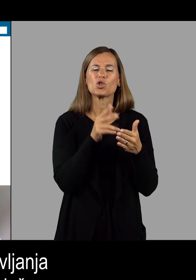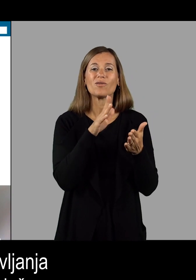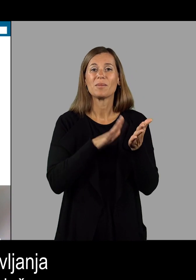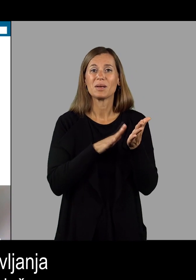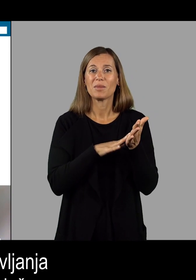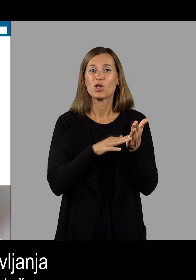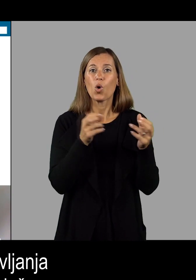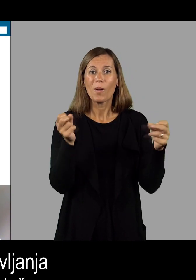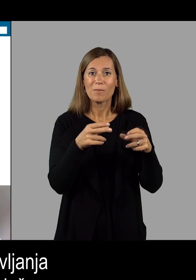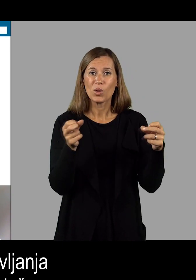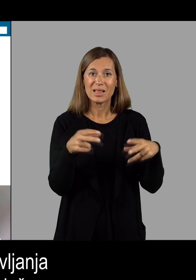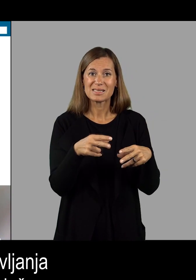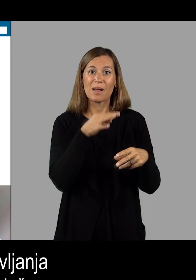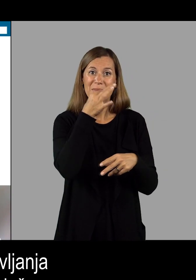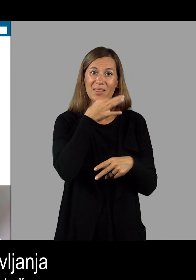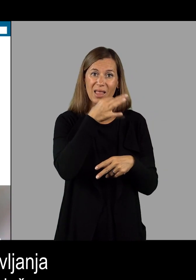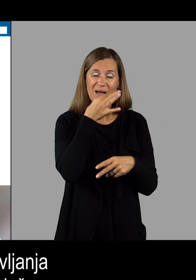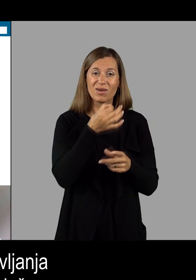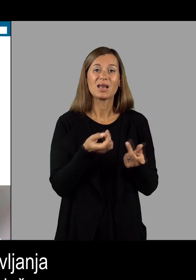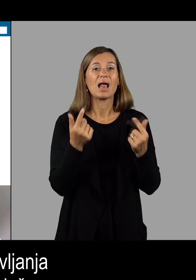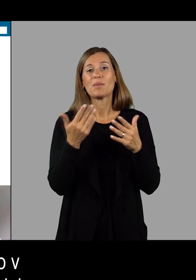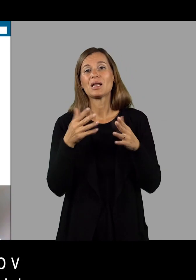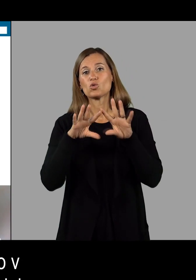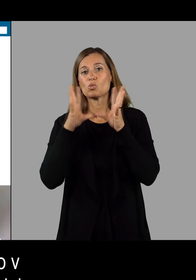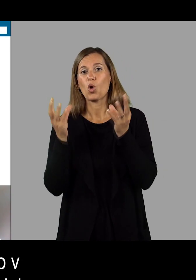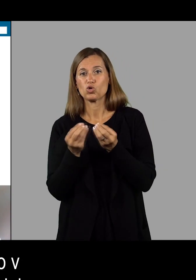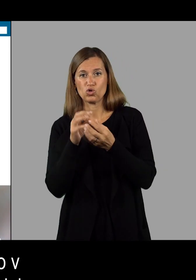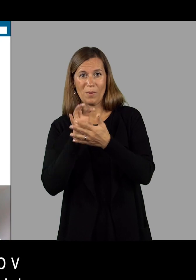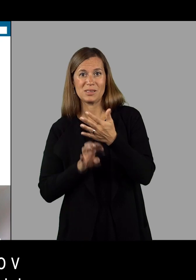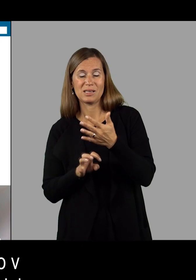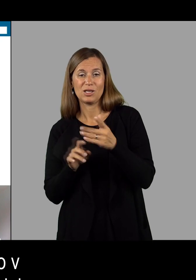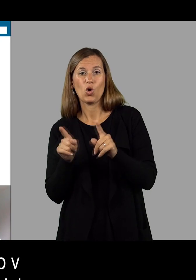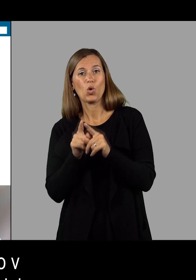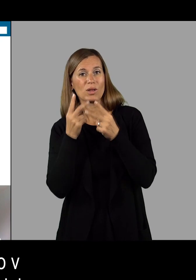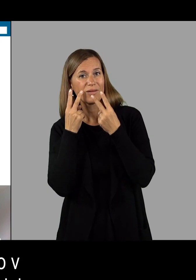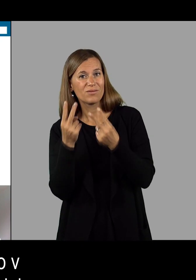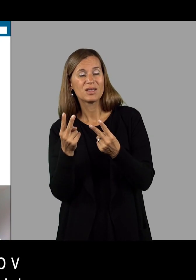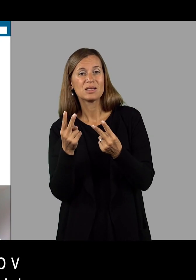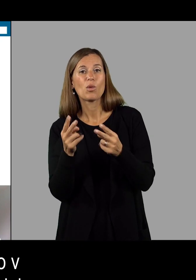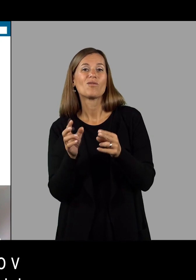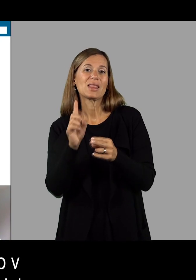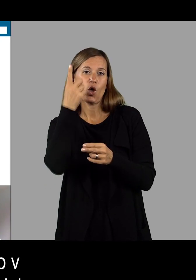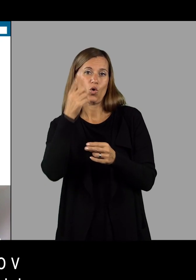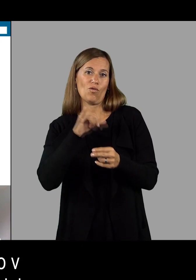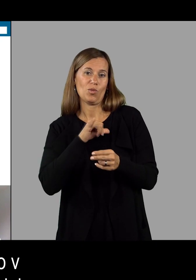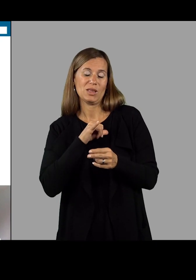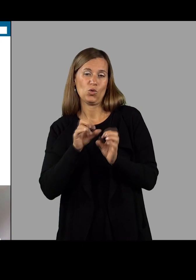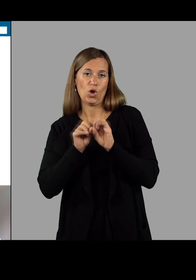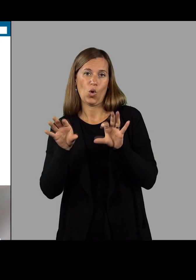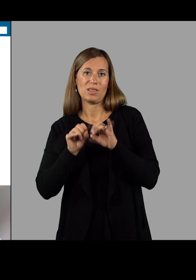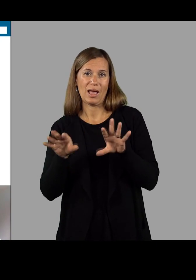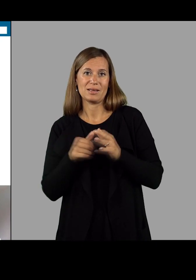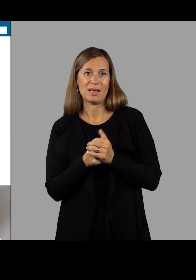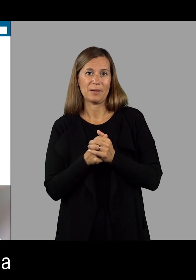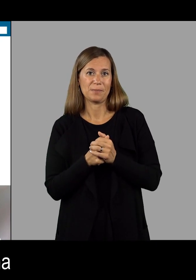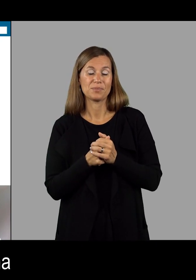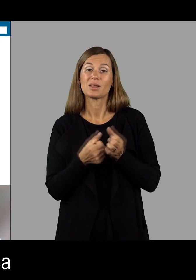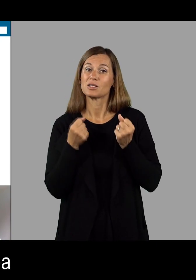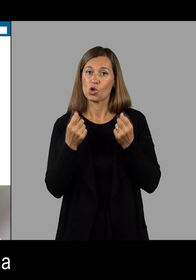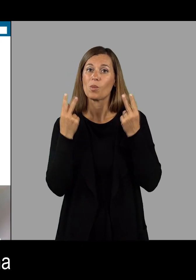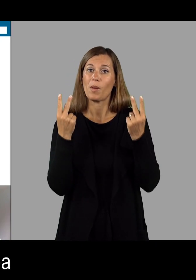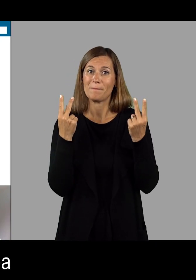primeru podnaslavljanja predavanj, ali pa za neko splošno besedilo, kot ga srečamo v dnevno informativnih oddajah.